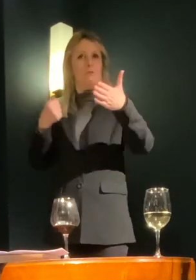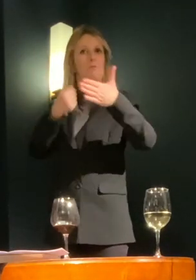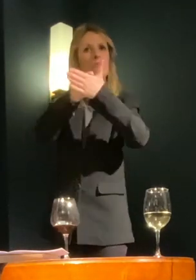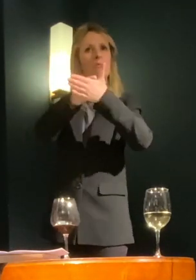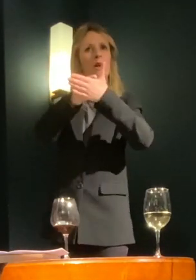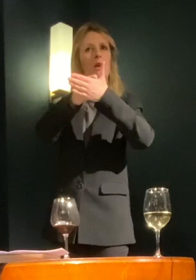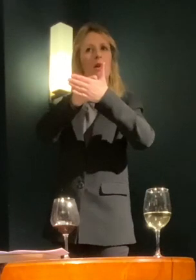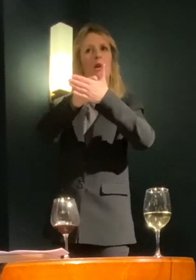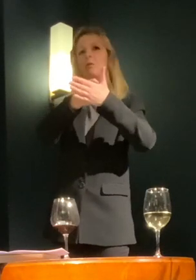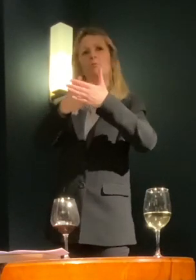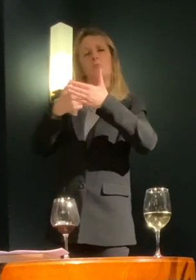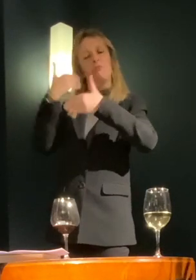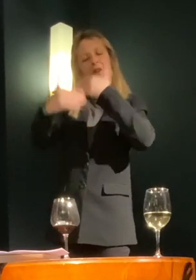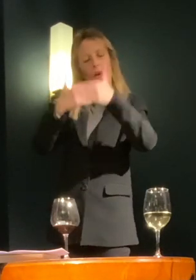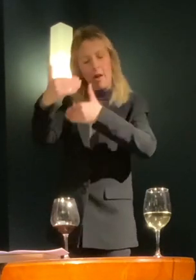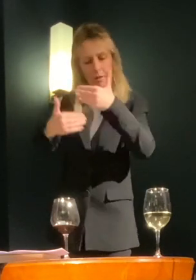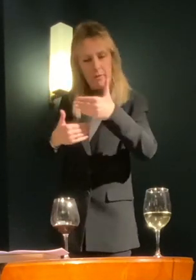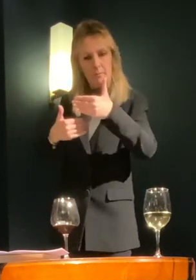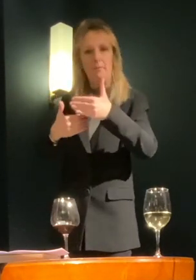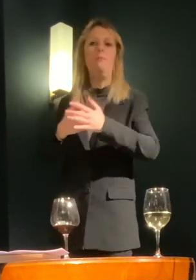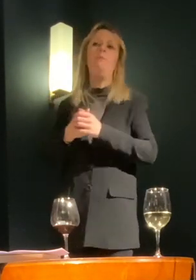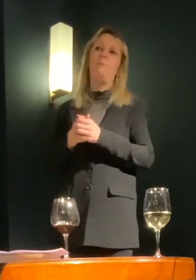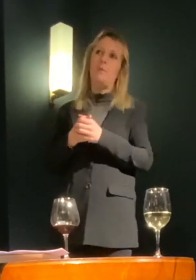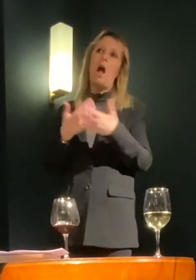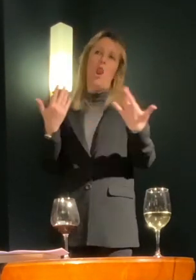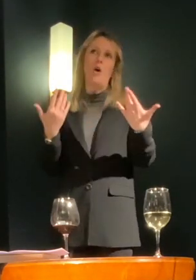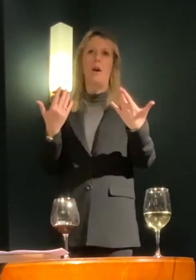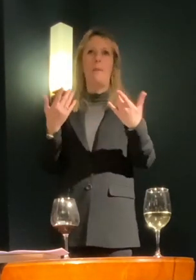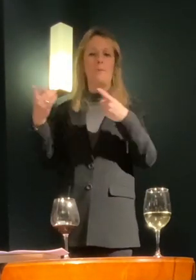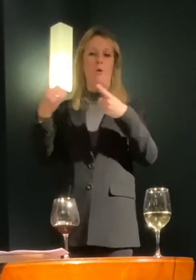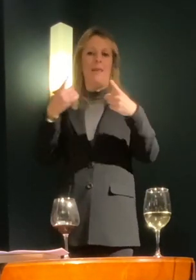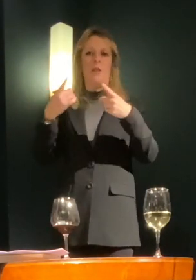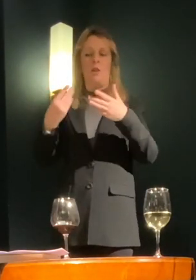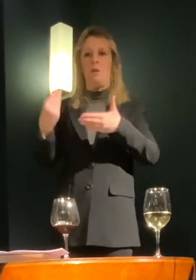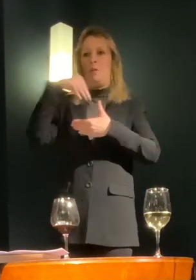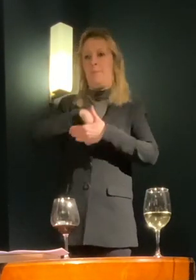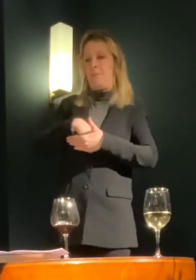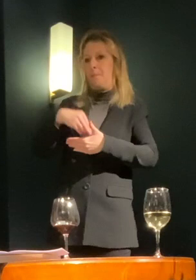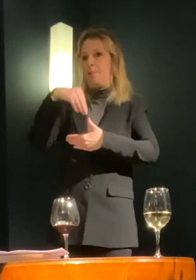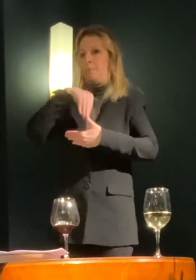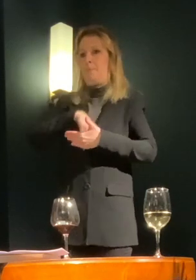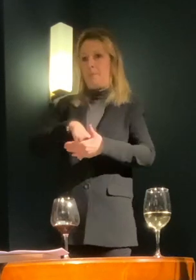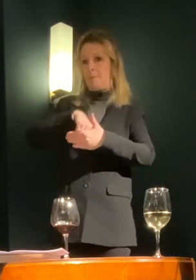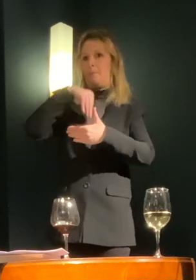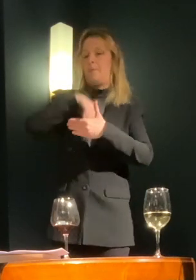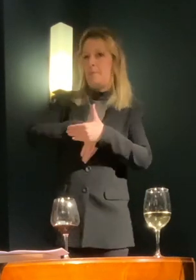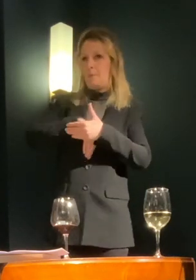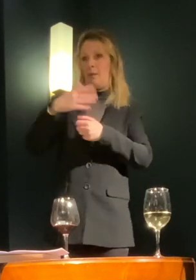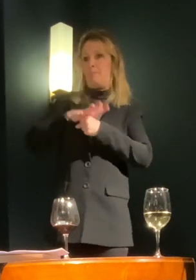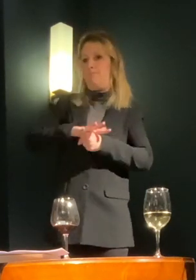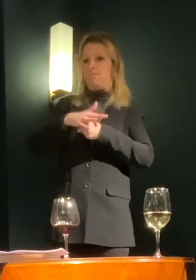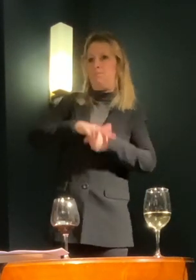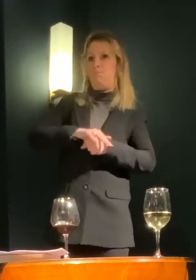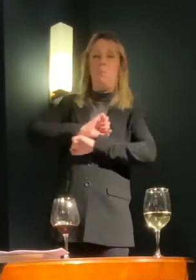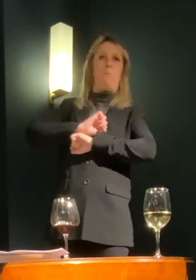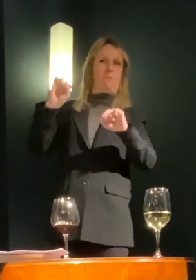li prende e li segue. E questo a un certo punto ovviamente arriva a una temperatura di ebollizione per cui fa saltare il tappo. Perché Nina con lui è